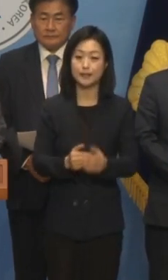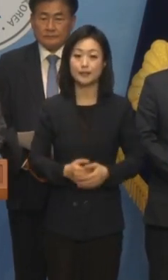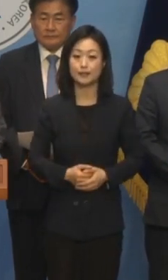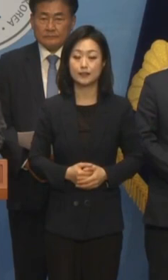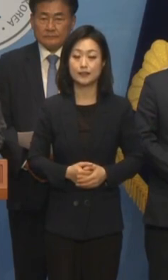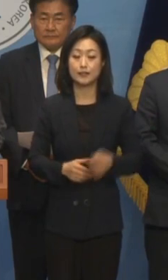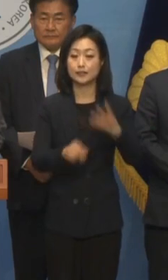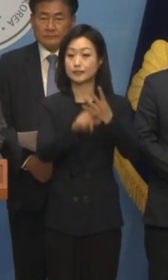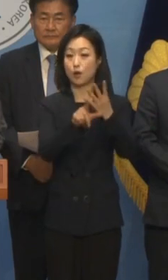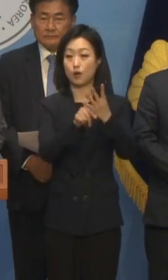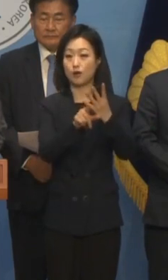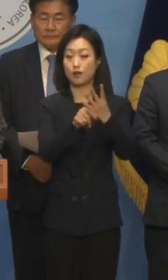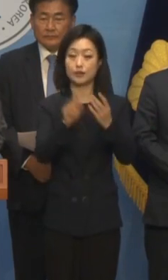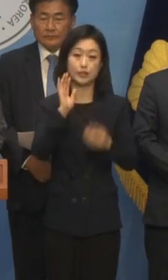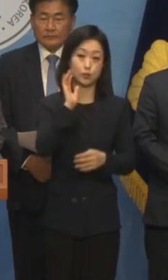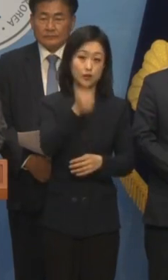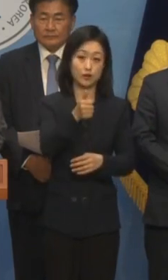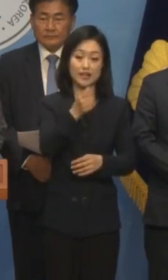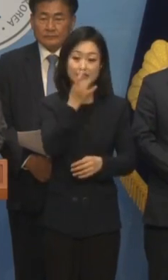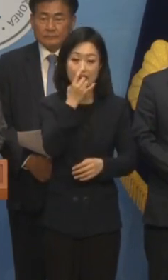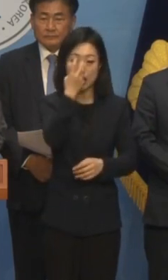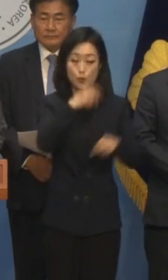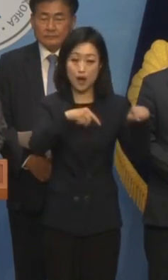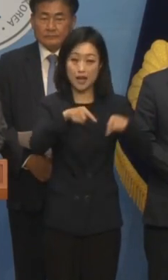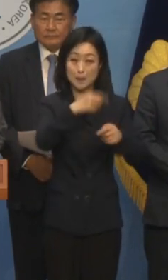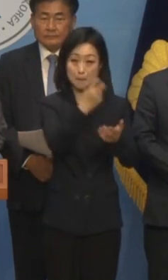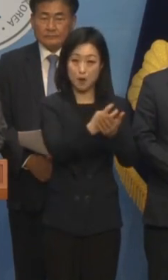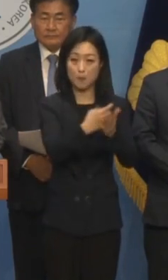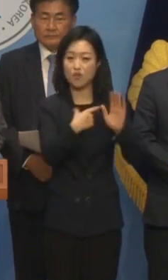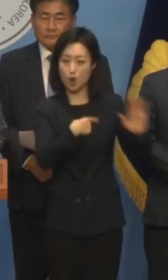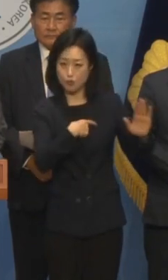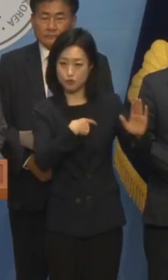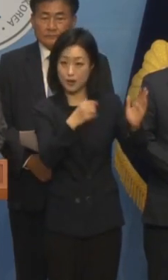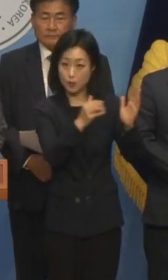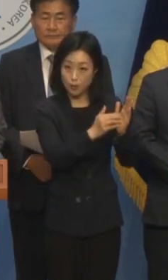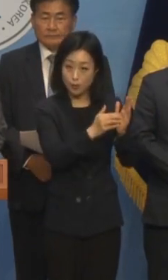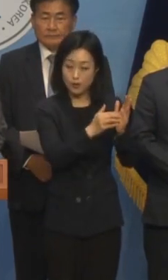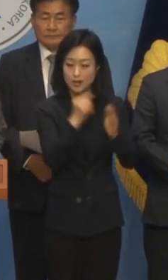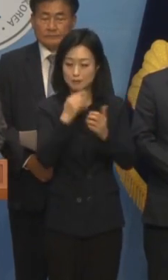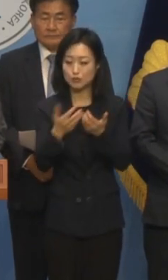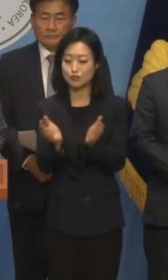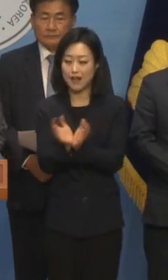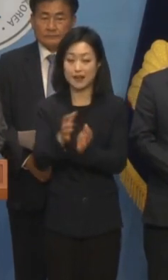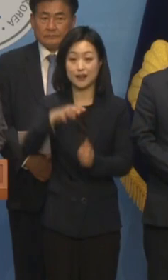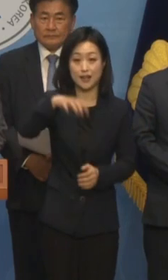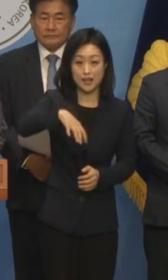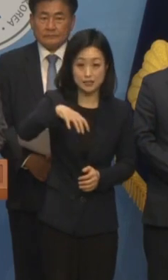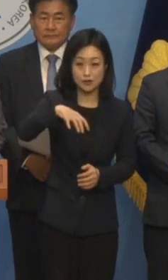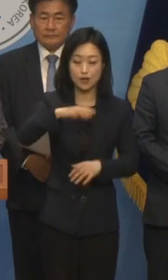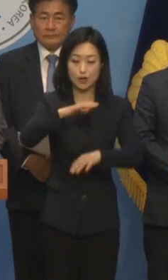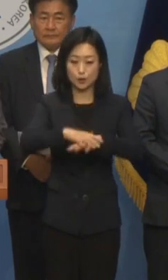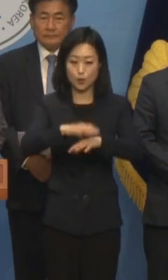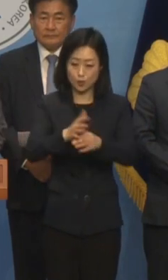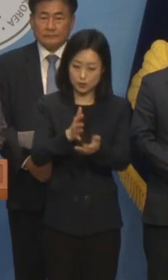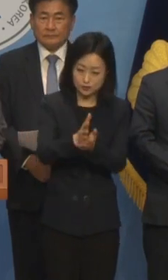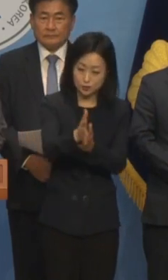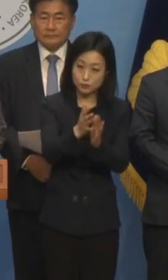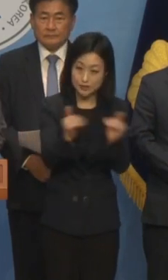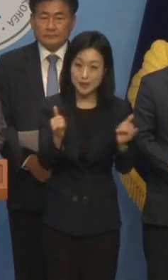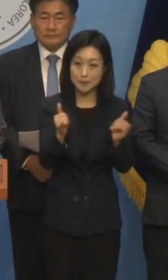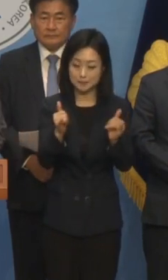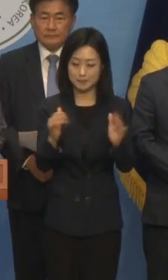지난해 4월 대통령이 양곡관리법 거부권 행사 이후 더불어민주당은 농민단체, 전문가